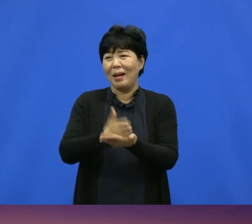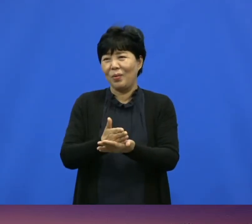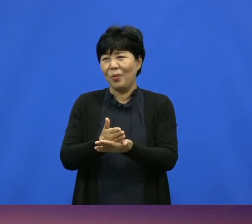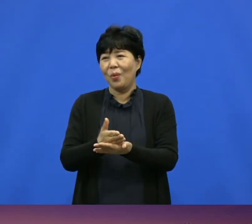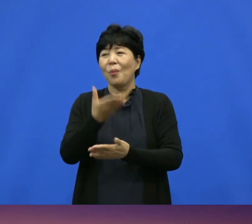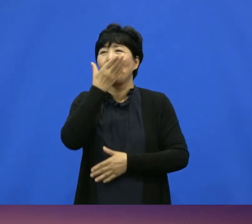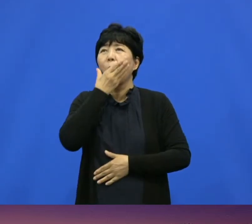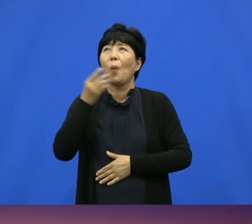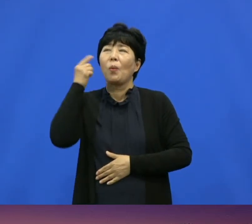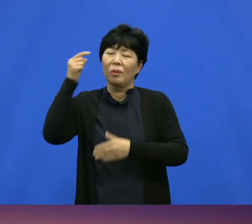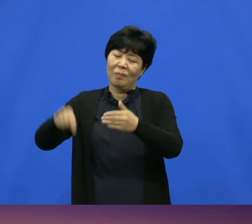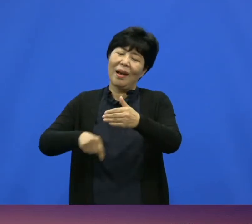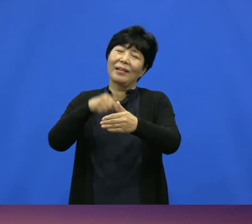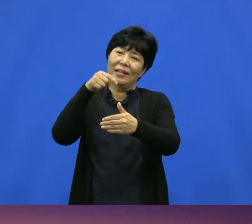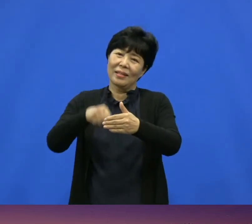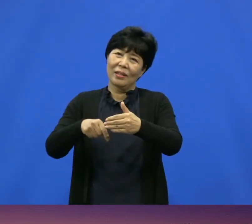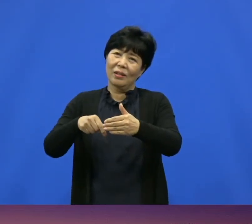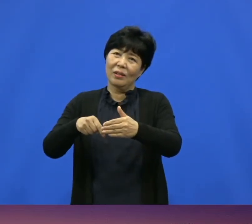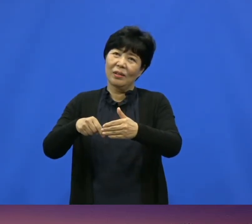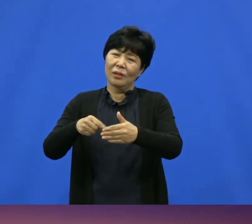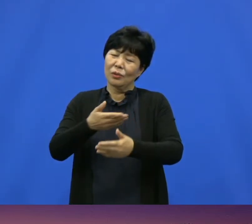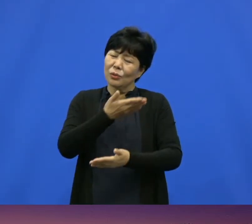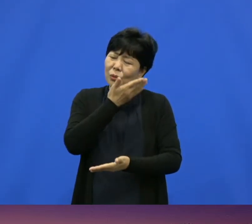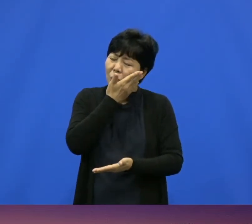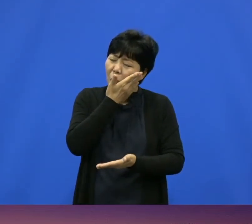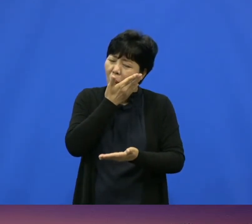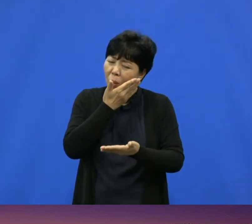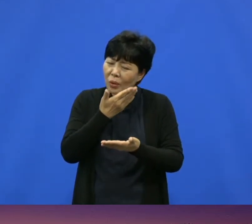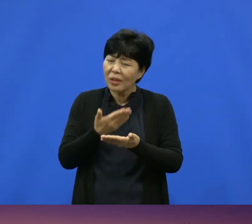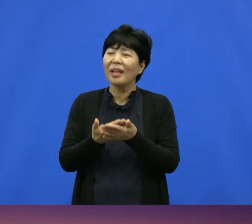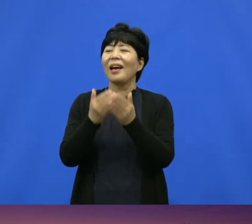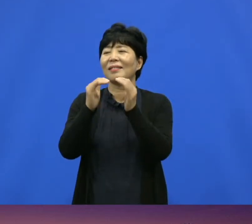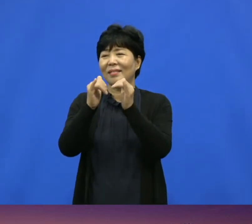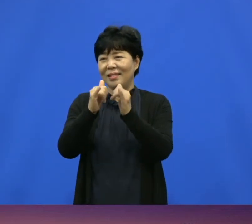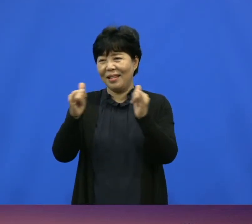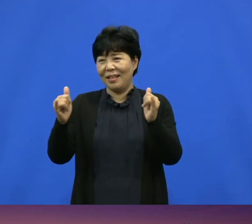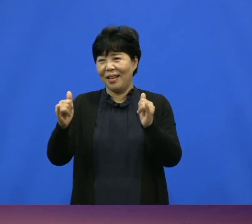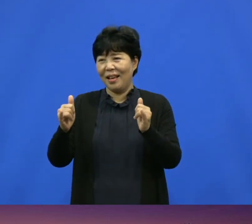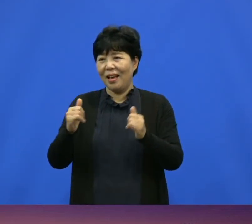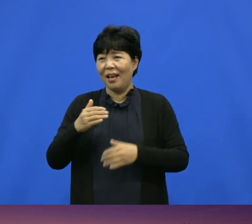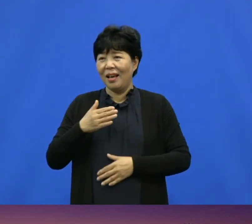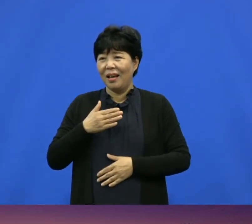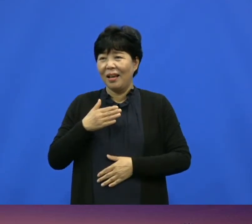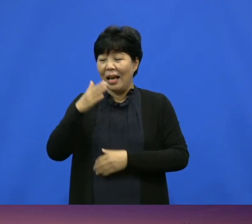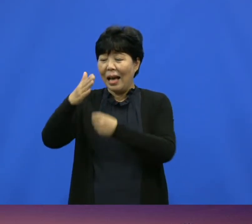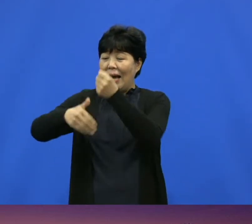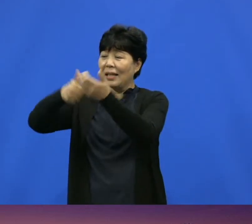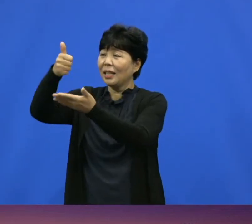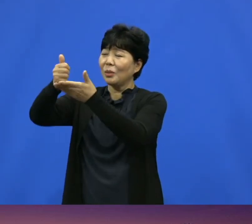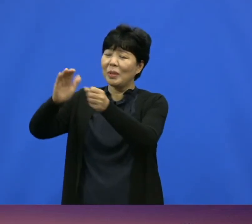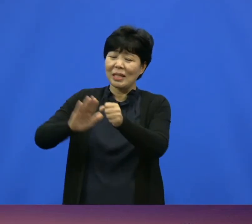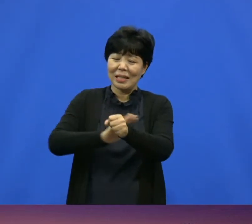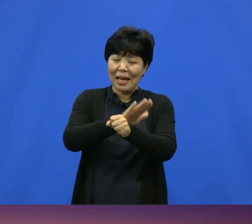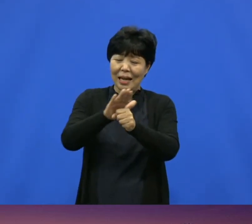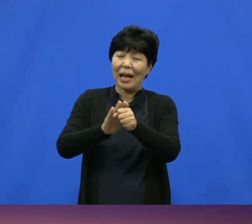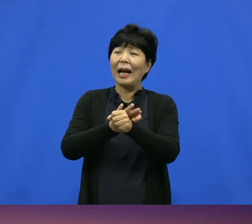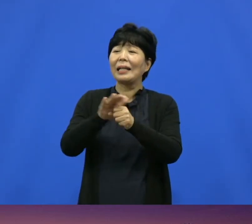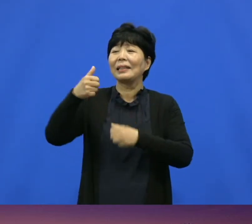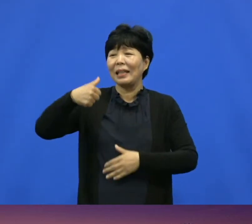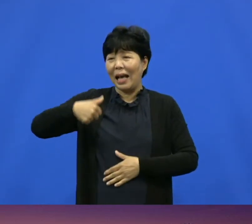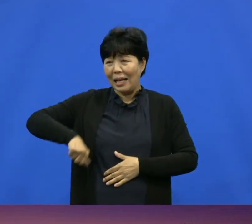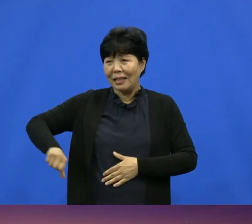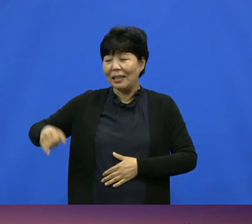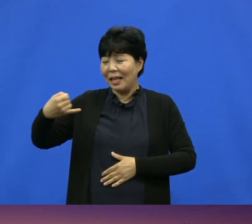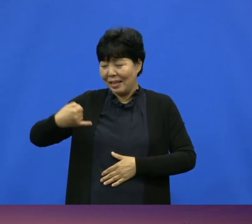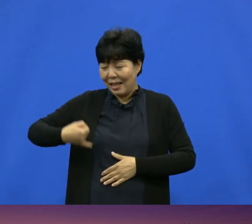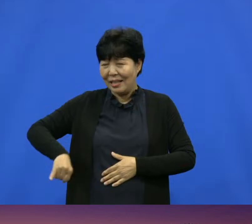안에서 우리를 너무도 존귀하게 바라보고 계신다는 거. 너는 나의 사랑하는 아들이라고 말씀하시는 거예요. 여러분 하나님의